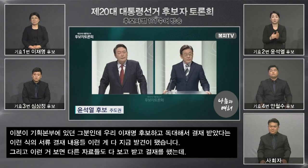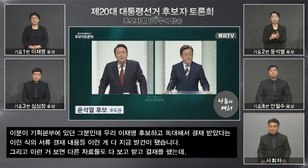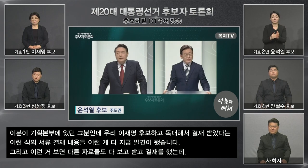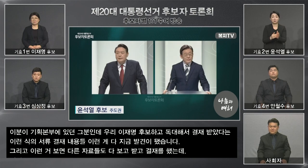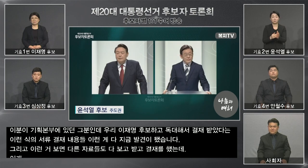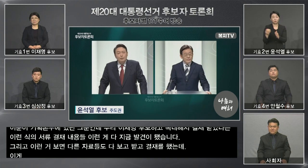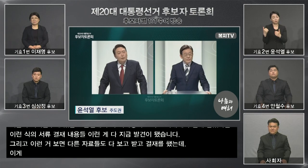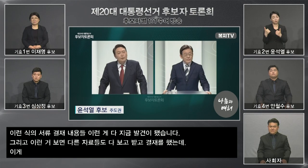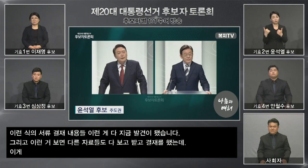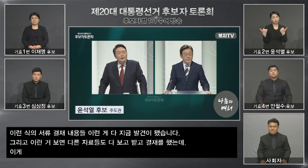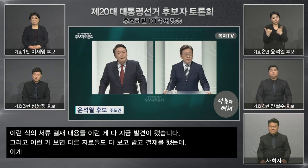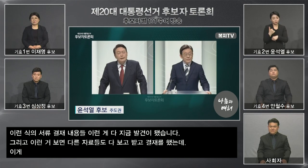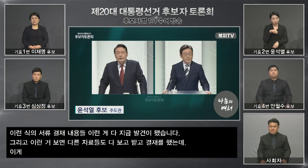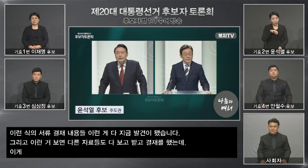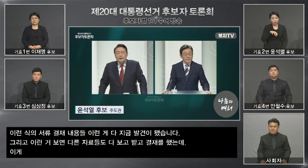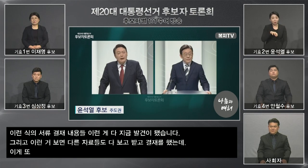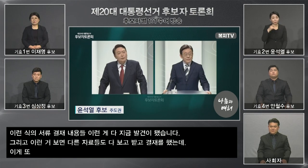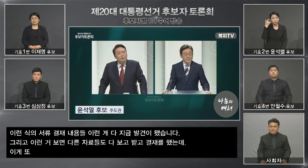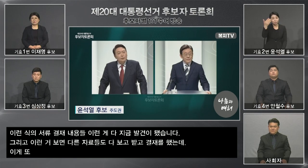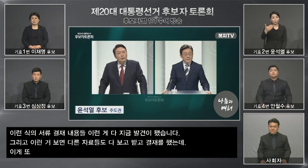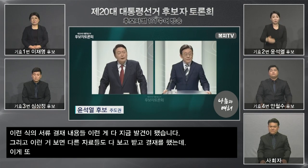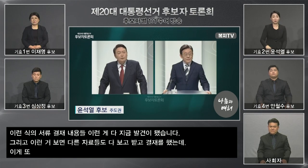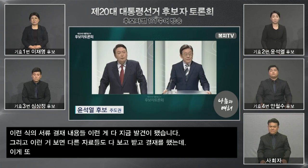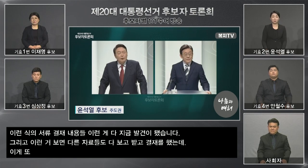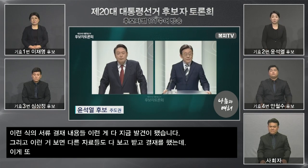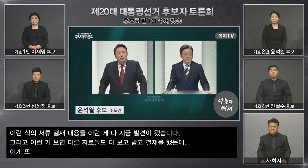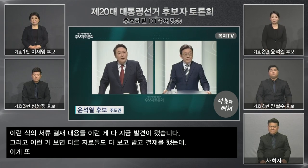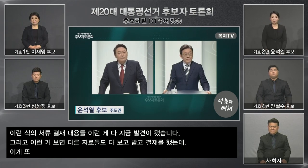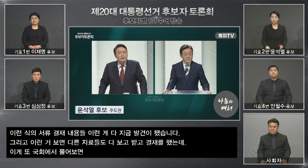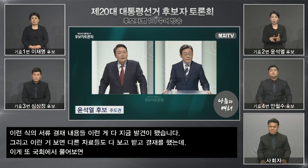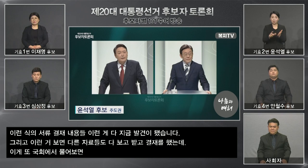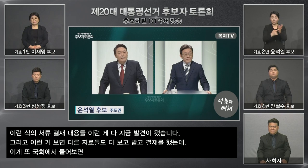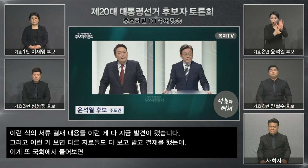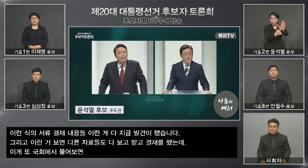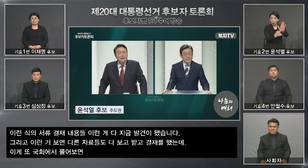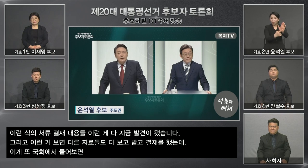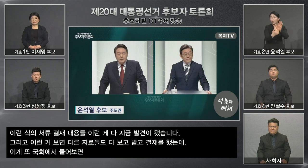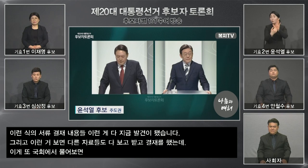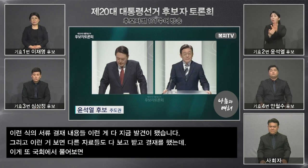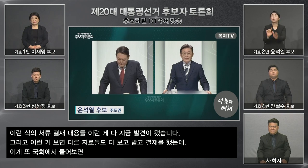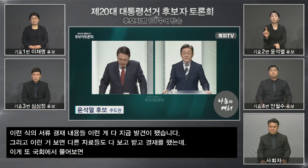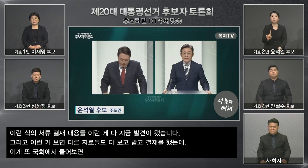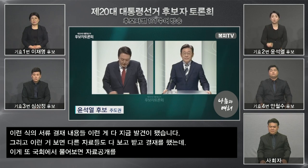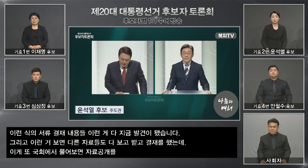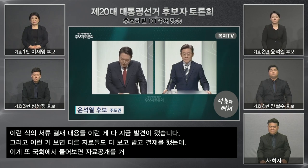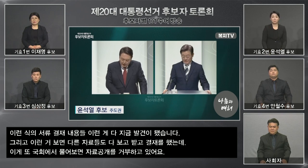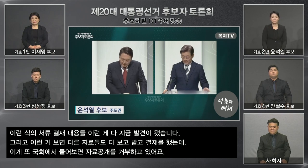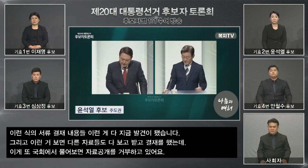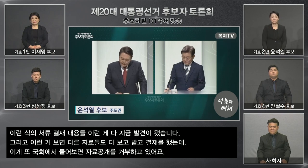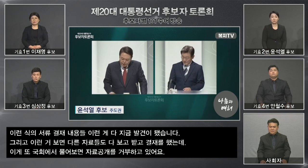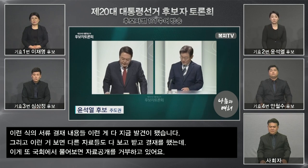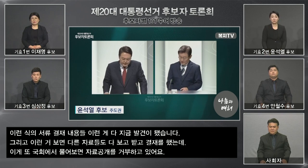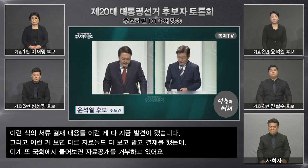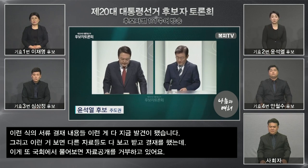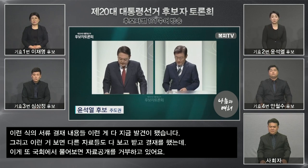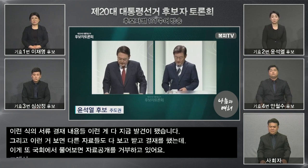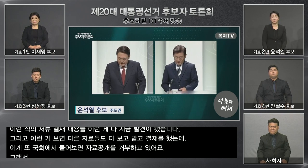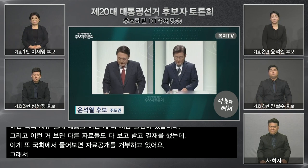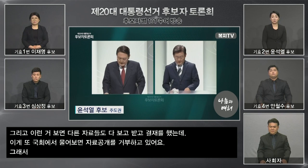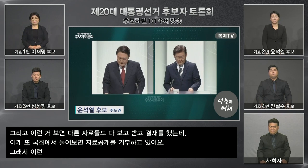물어보면은 자료 공개를 또 거부를 하고 있어요. 그래서 이런 걸 종합해서